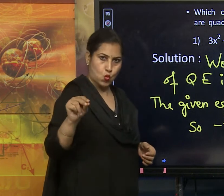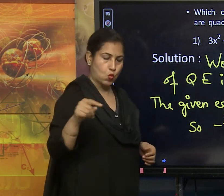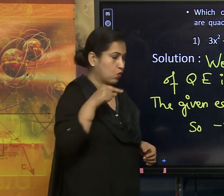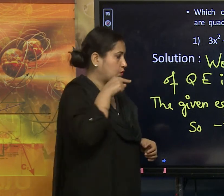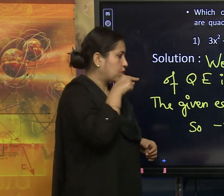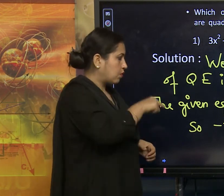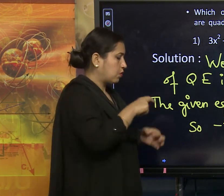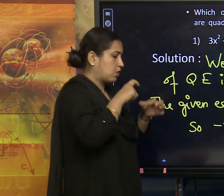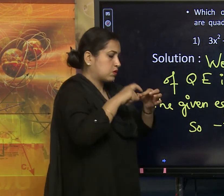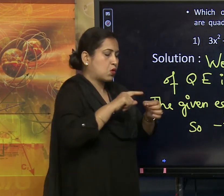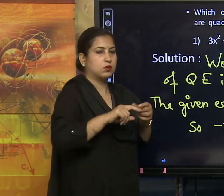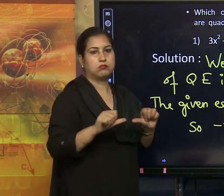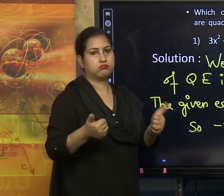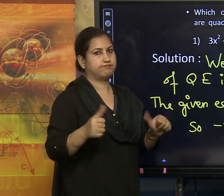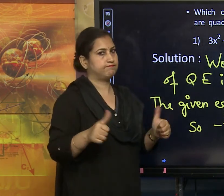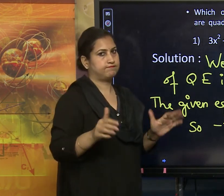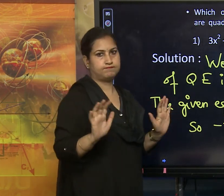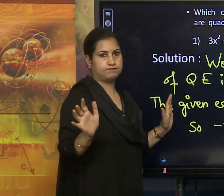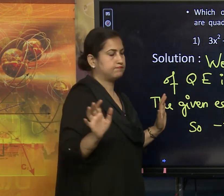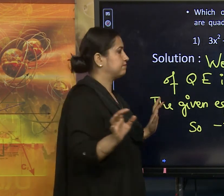होगा नहीं, यह इक्वेशन